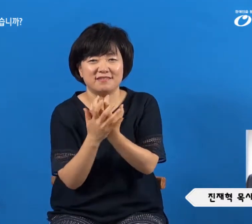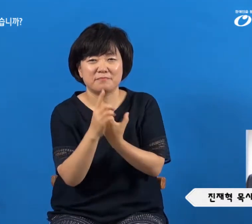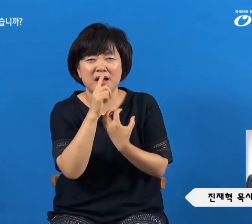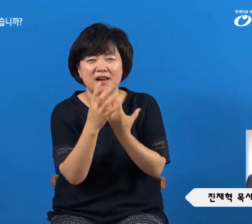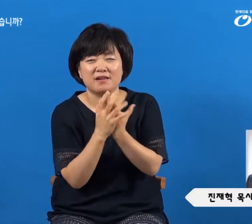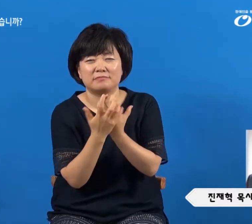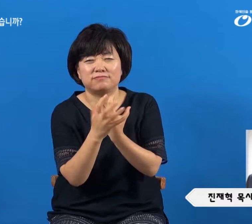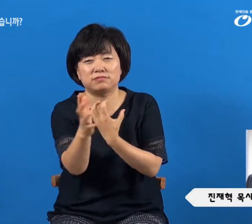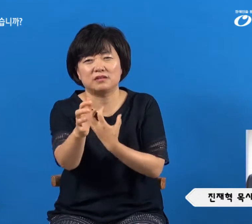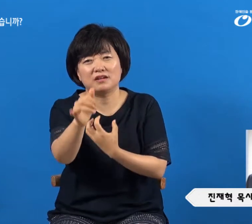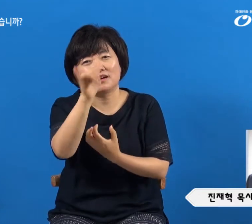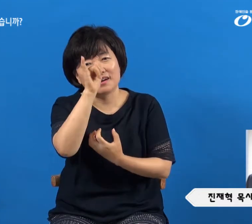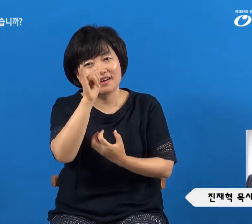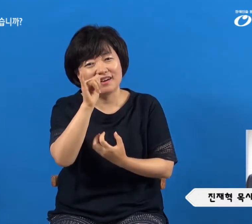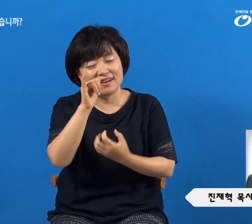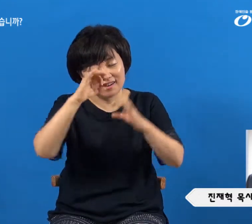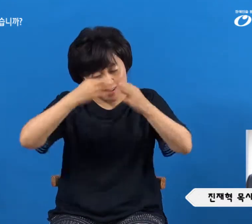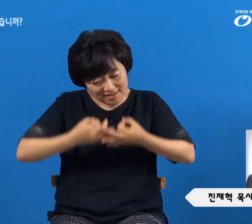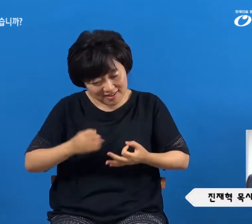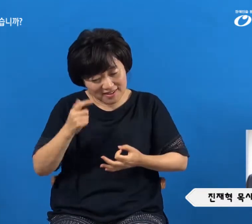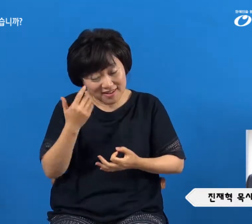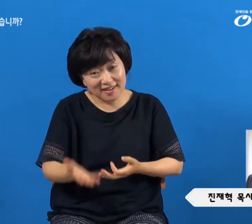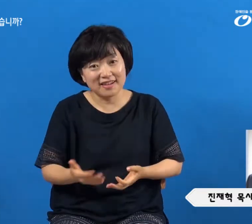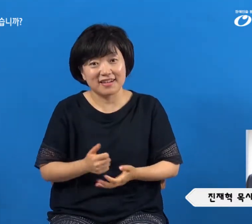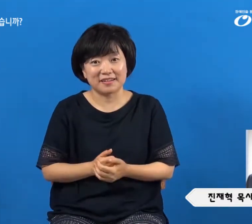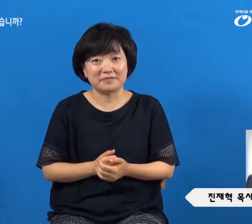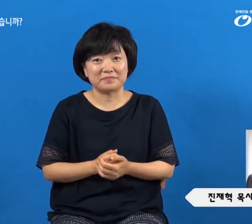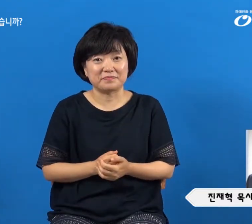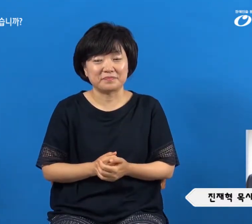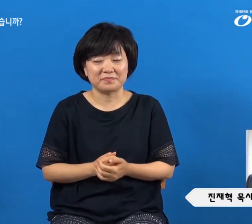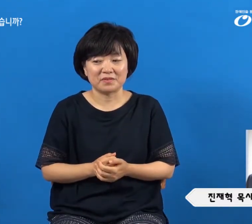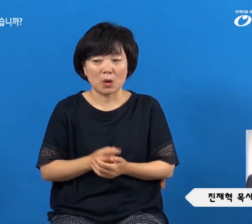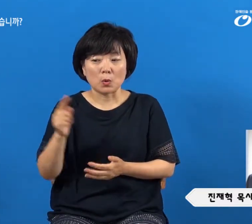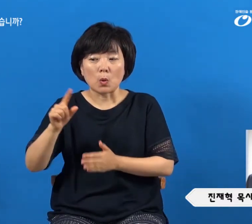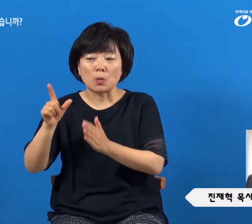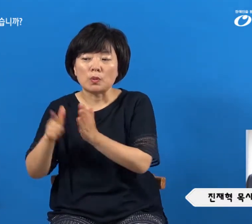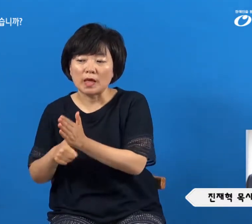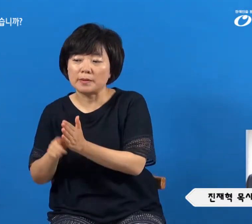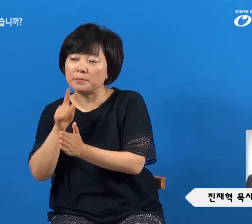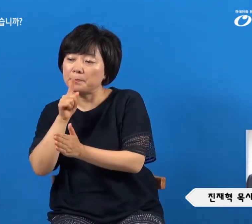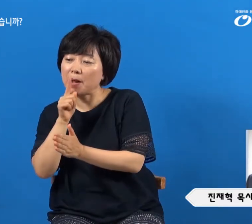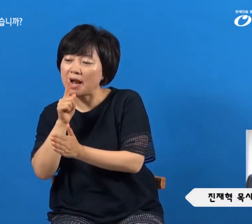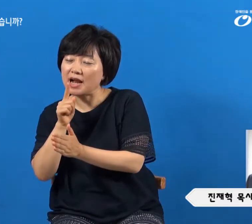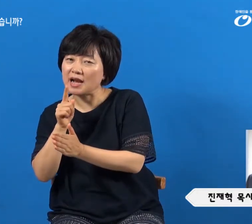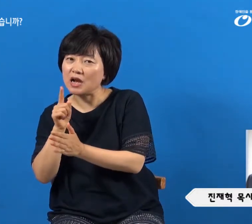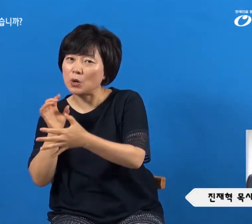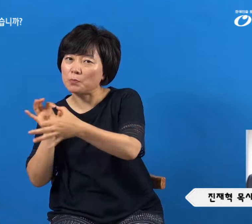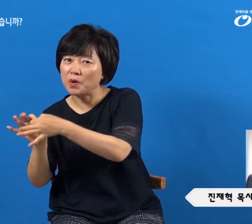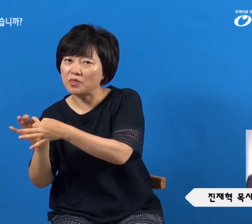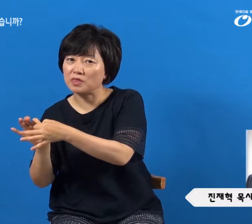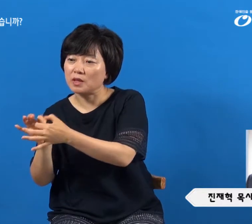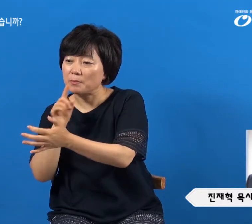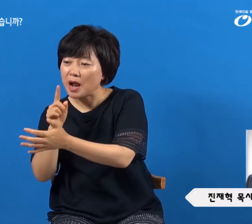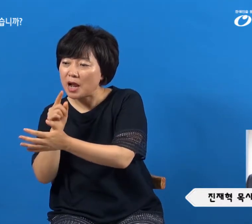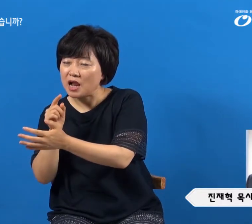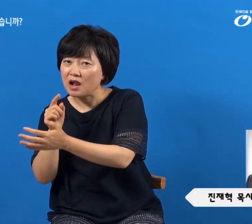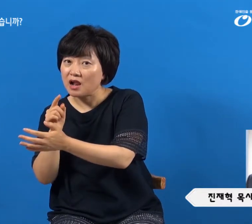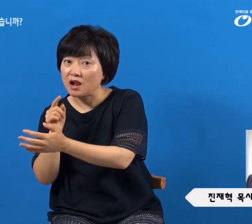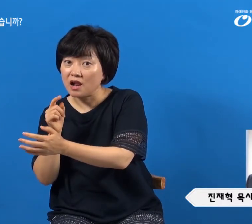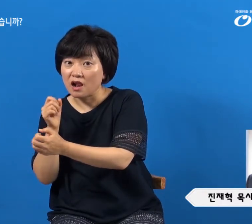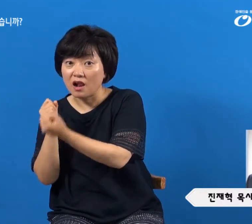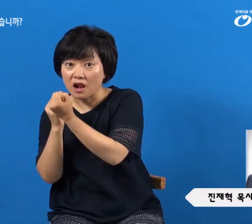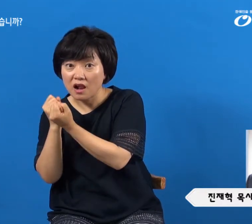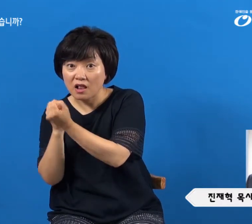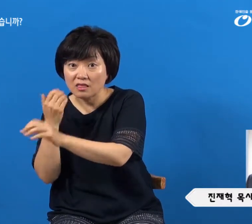이야기하고 있지는 않습니까? 이럴 때는 이렇게 이야기하고, 저쪽에서는 저렇게